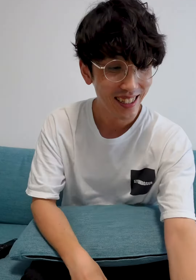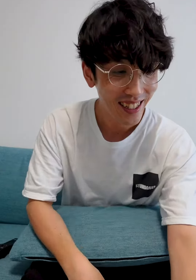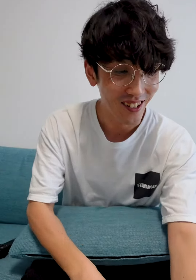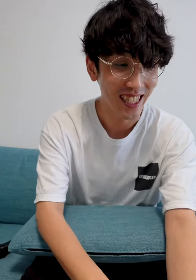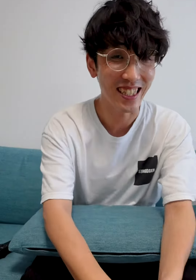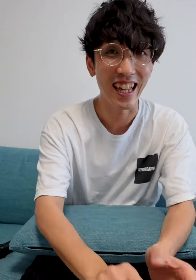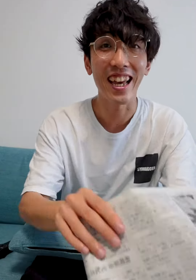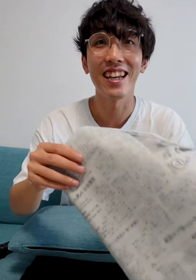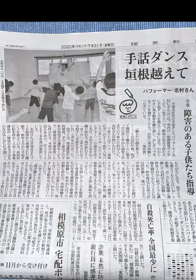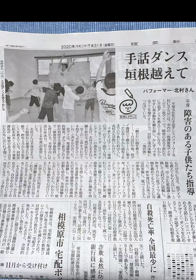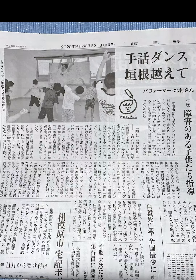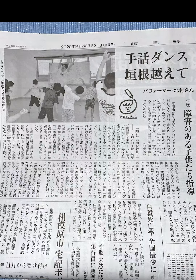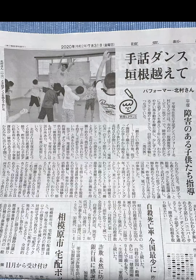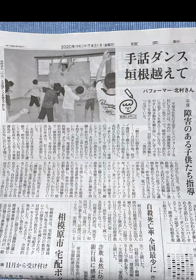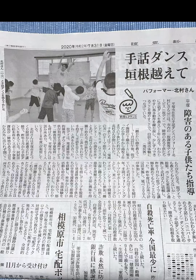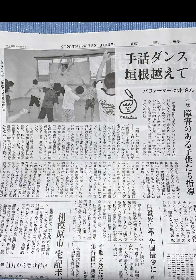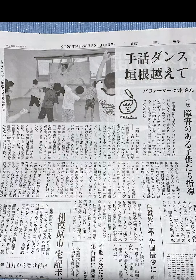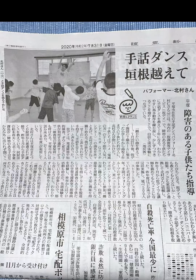こちらですね。